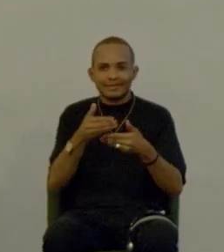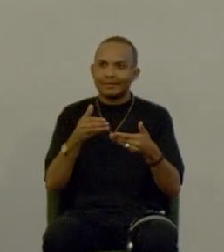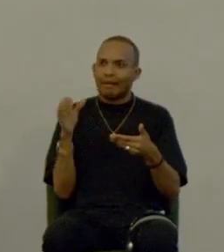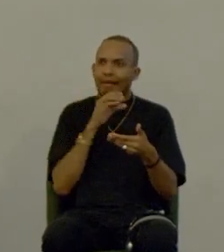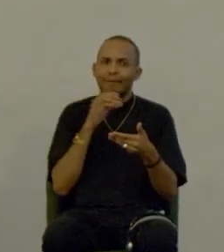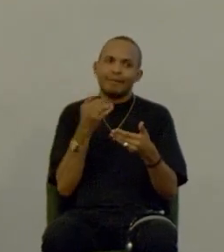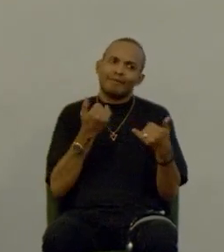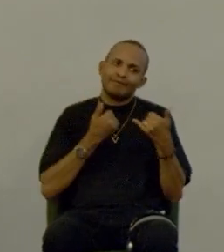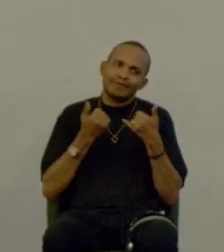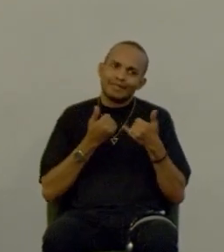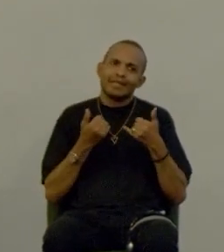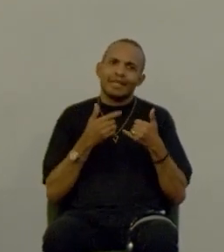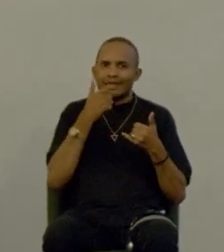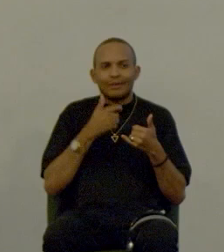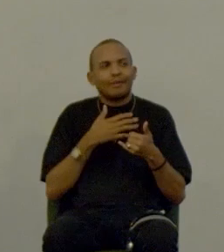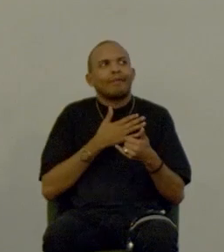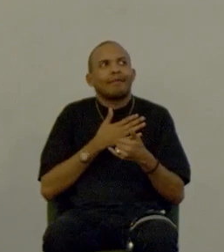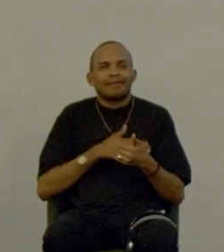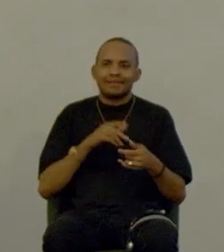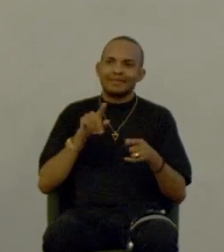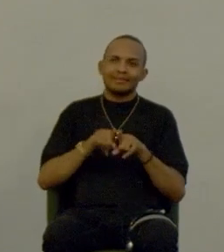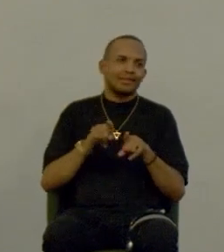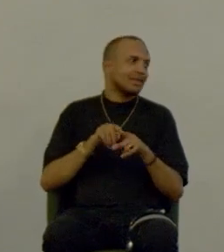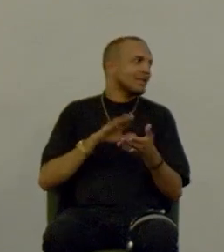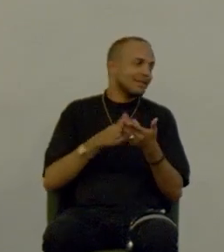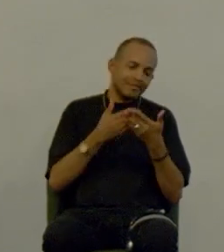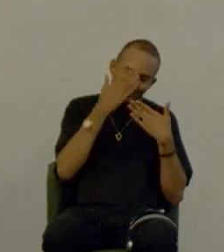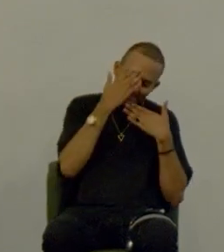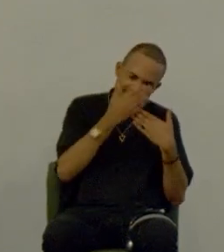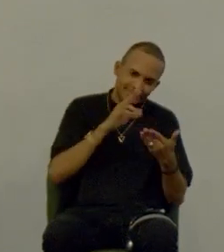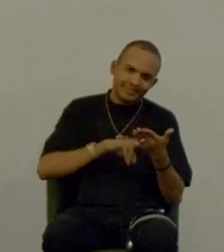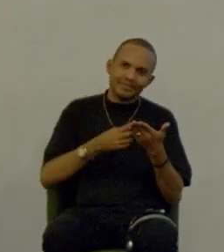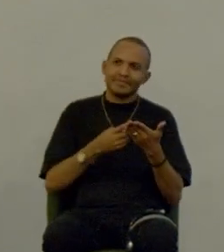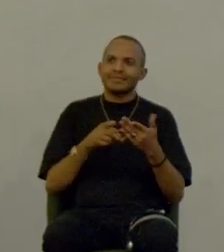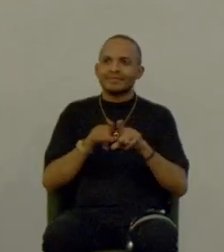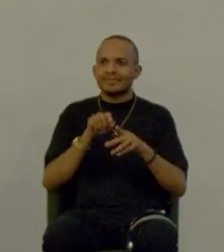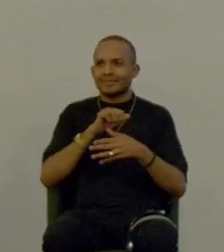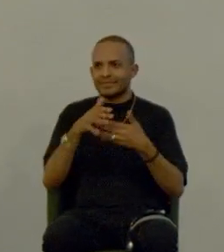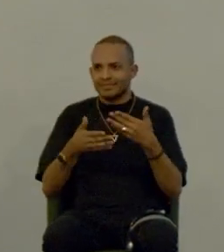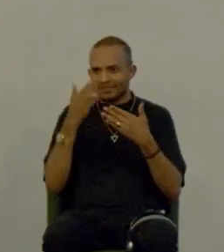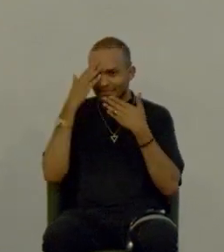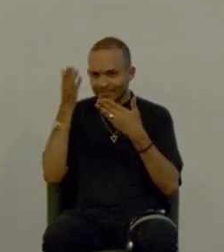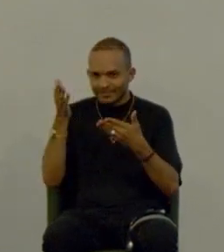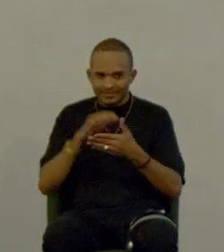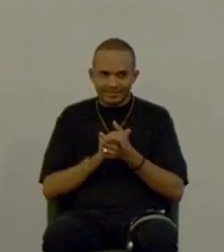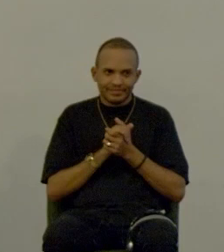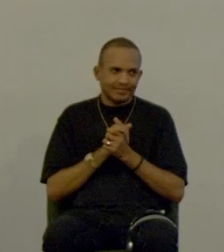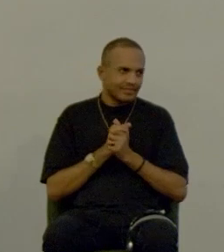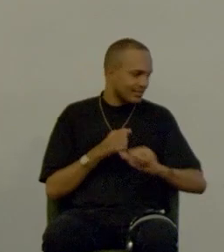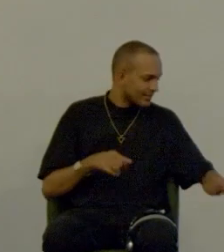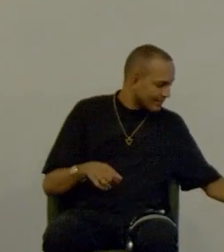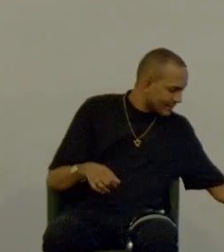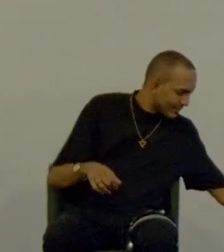começar a falar rapidamente e é uma tragédia para quem está fazendo. Queria agradecer o trabalho de vocês, intérpretes, também. Muito obrigado. Deixa eu ver só